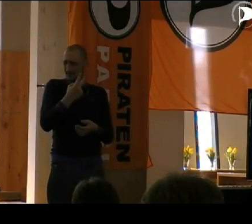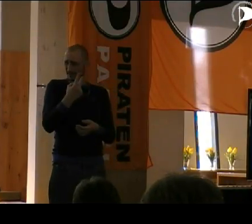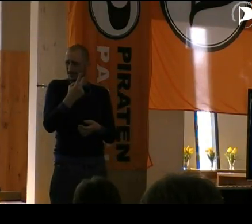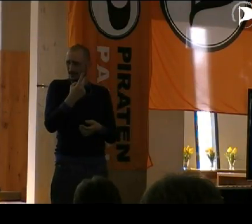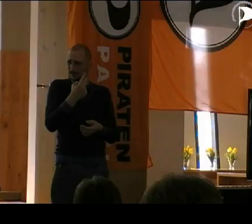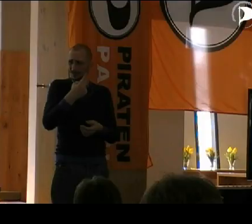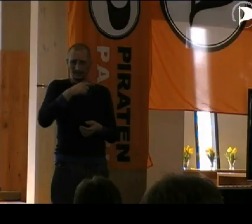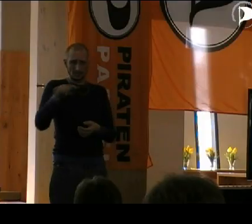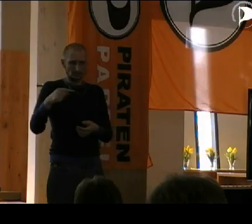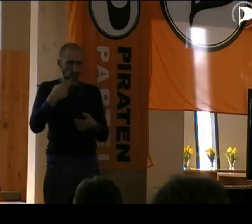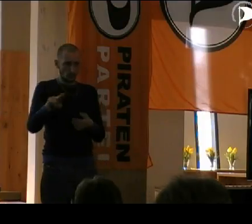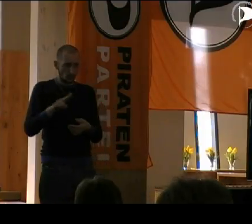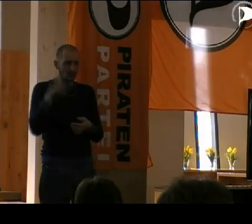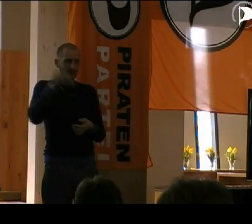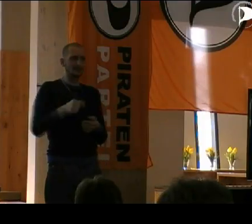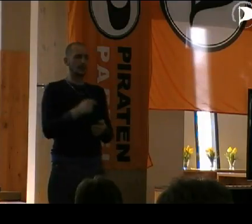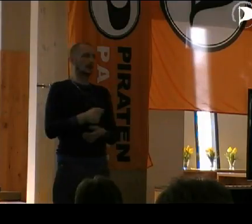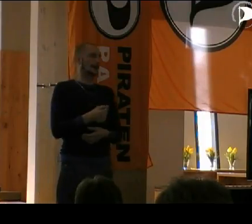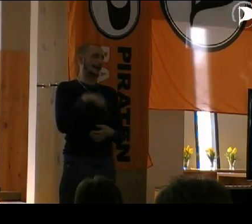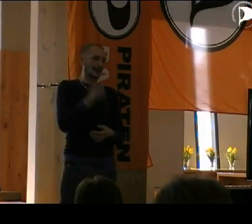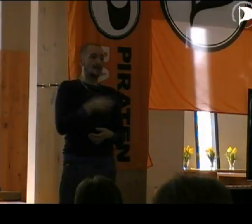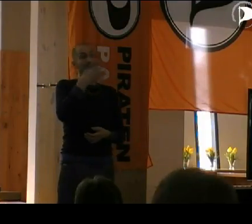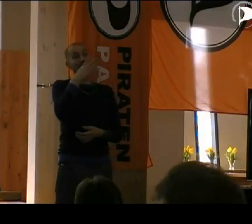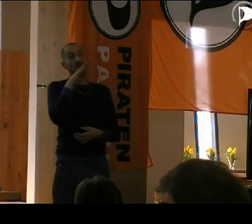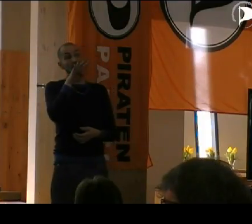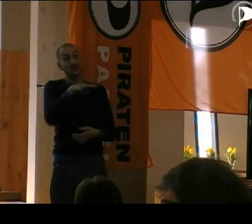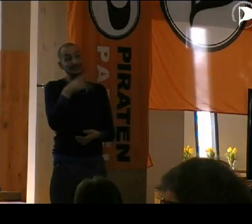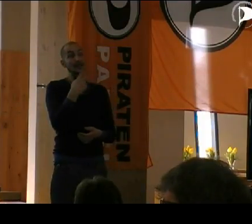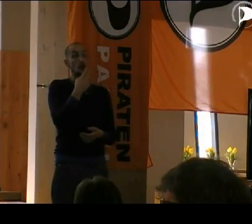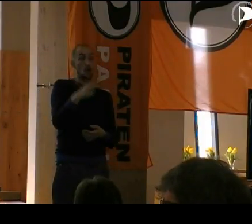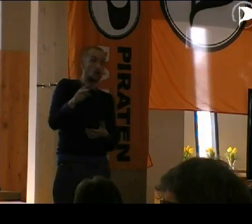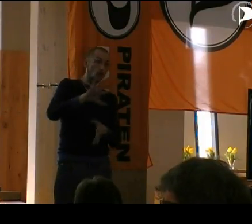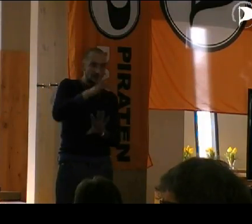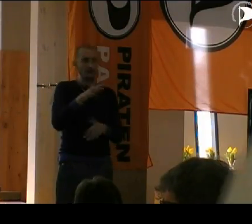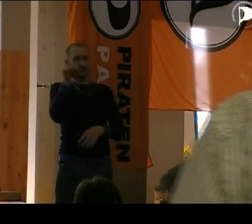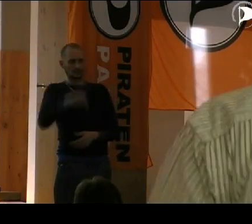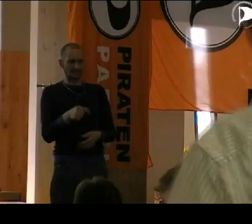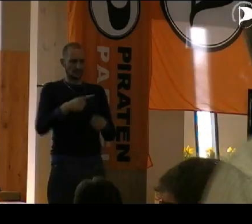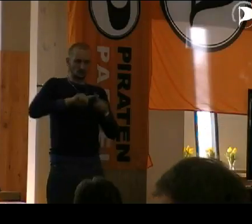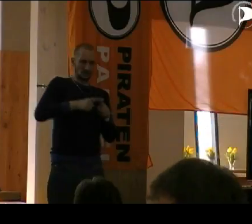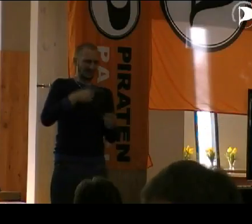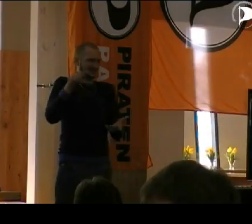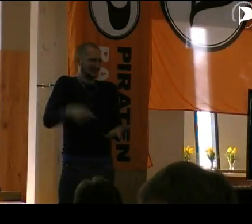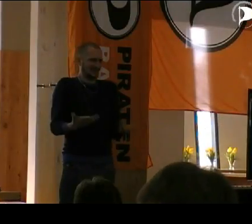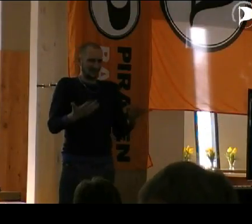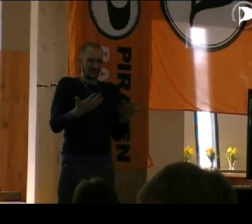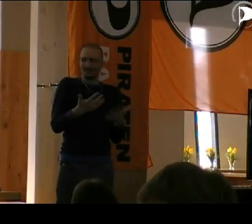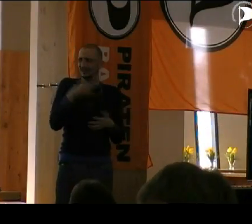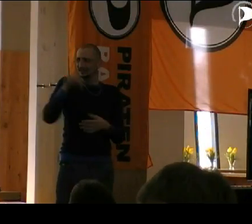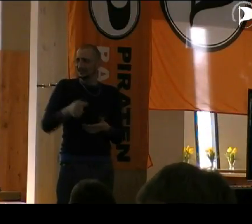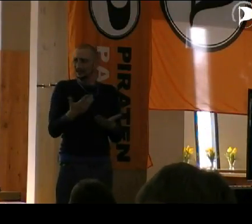14 eur 15 und irgendwo tief bei kasse sind dann meldet dass andere nationen eine art und weise seinen teil zum allerdings gewarnt